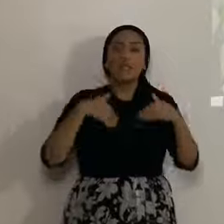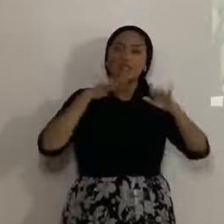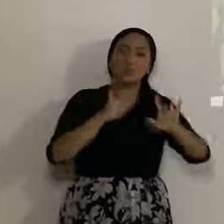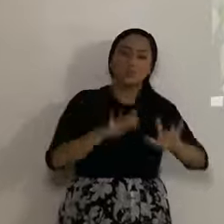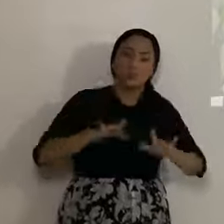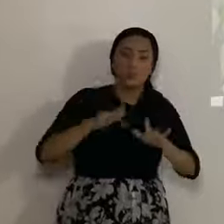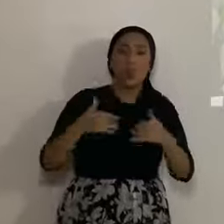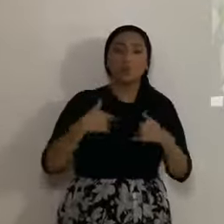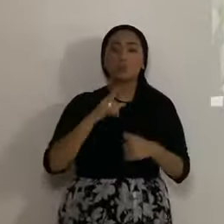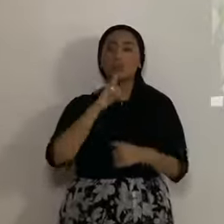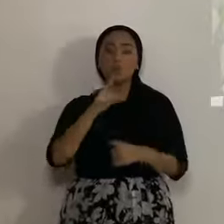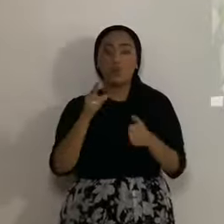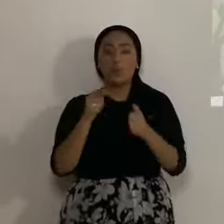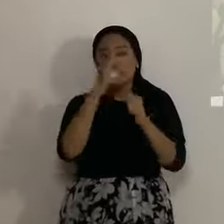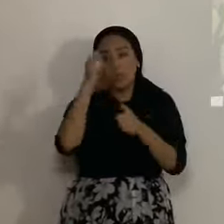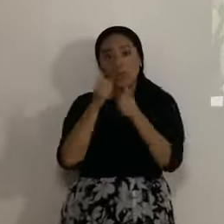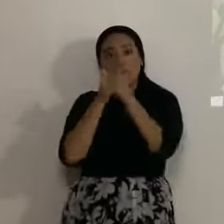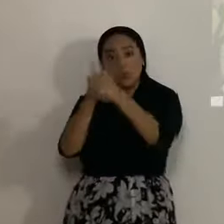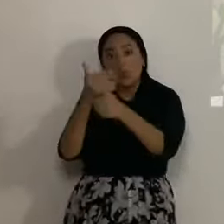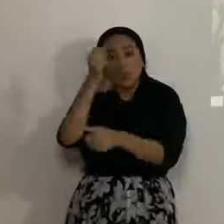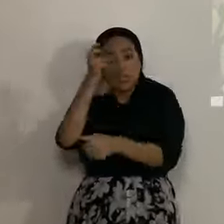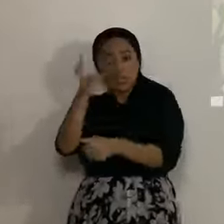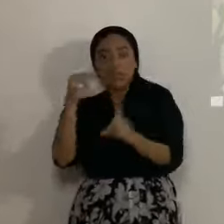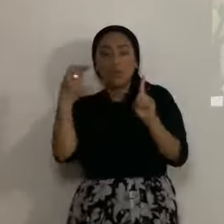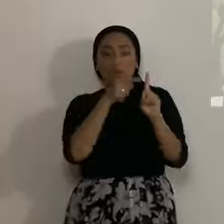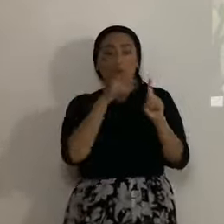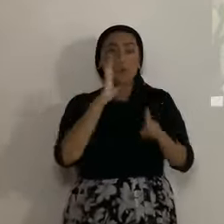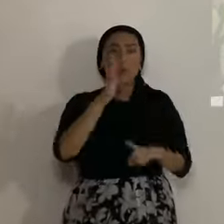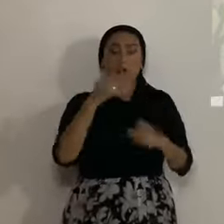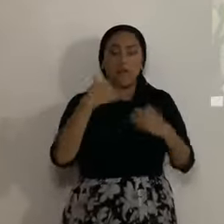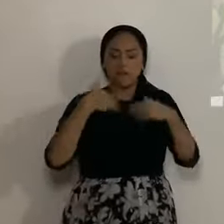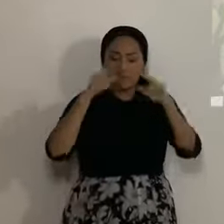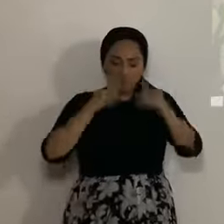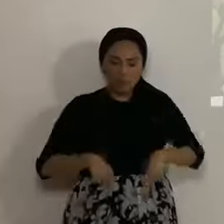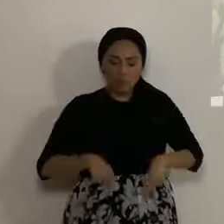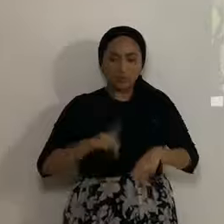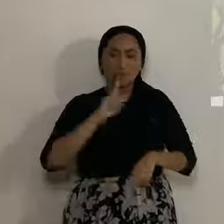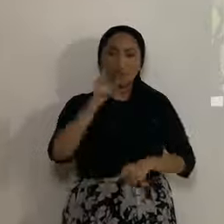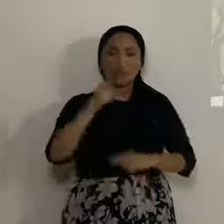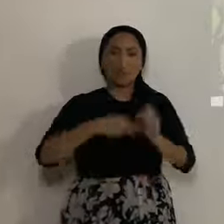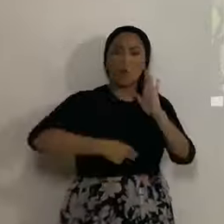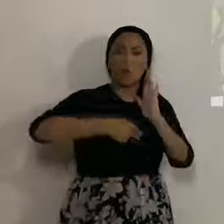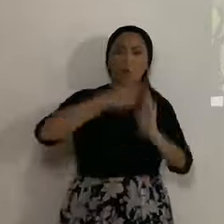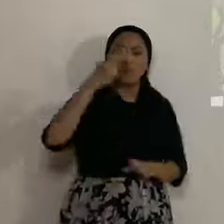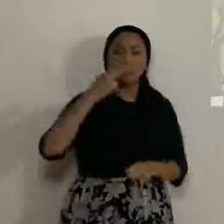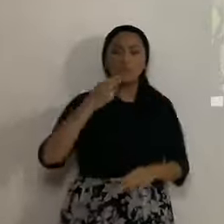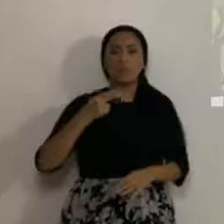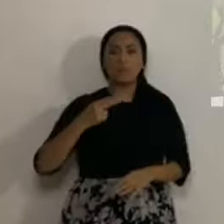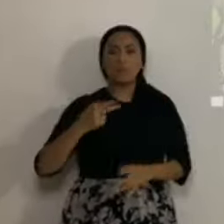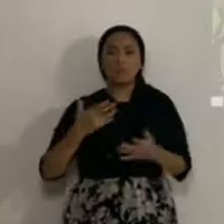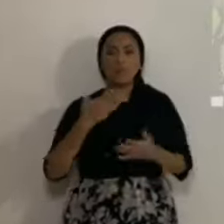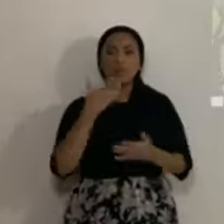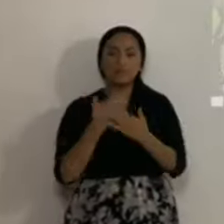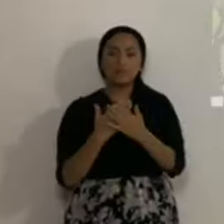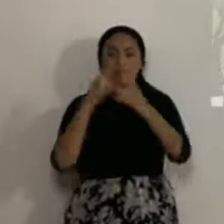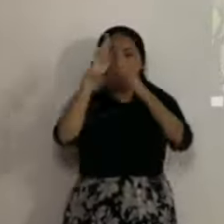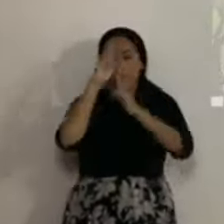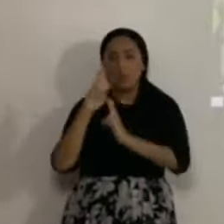como tiene la verdad porque está en Yahshua, va a ser una persona recta, honesta, honorable,